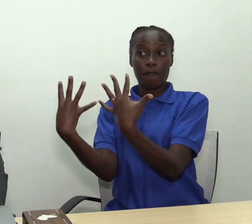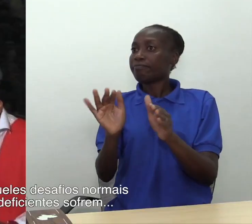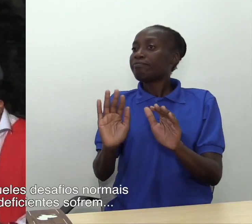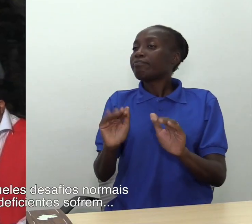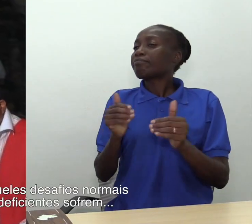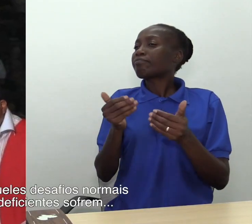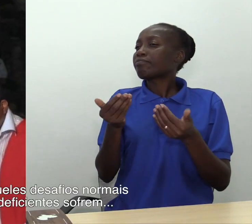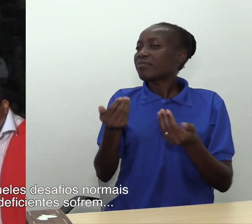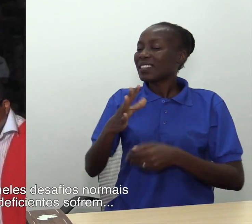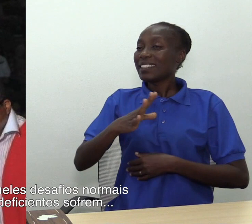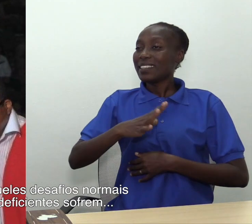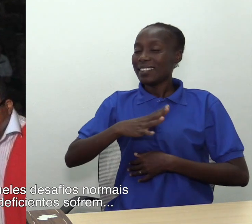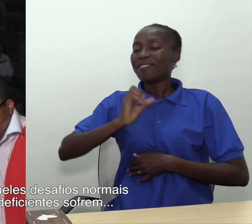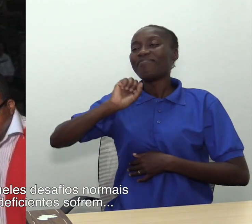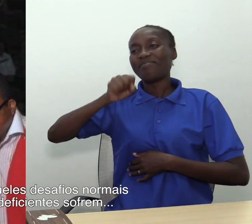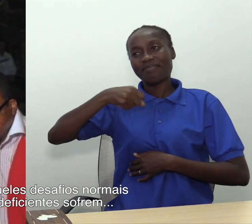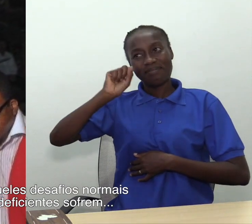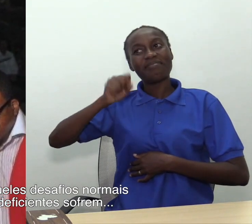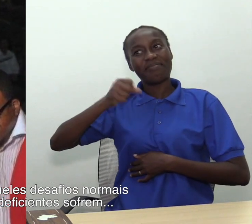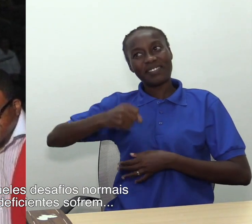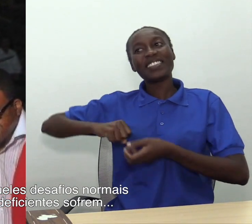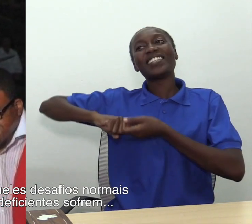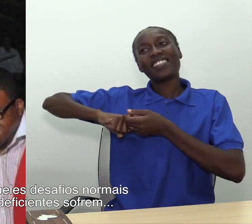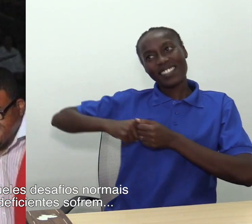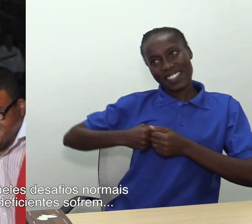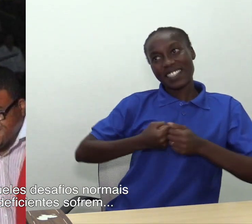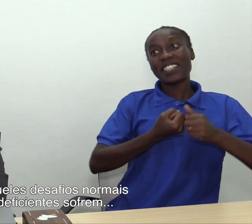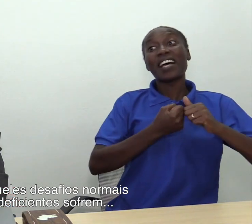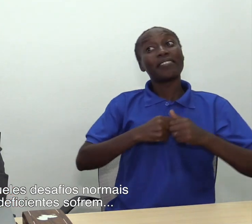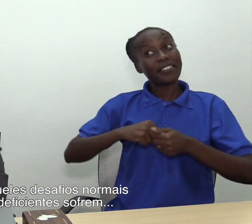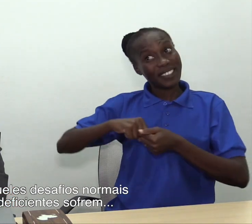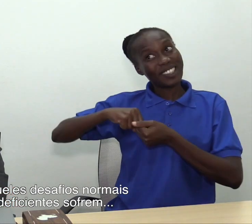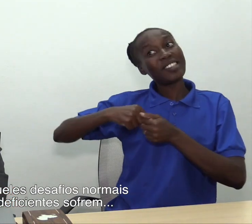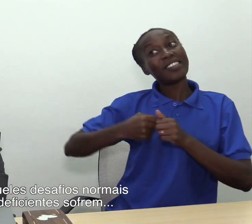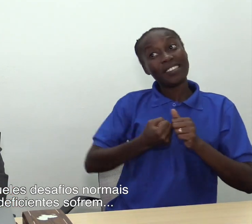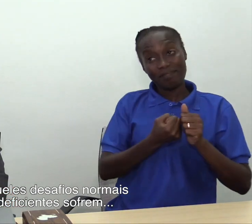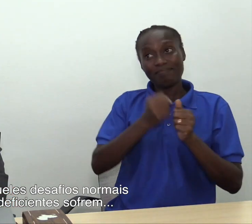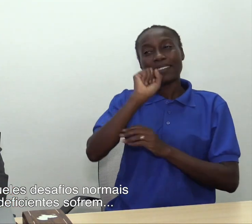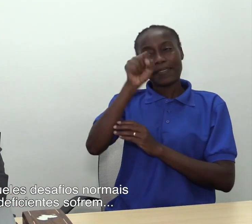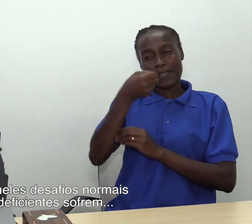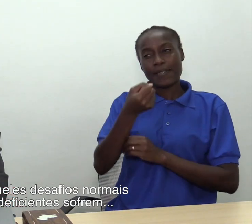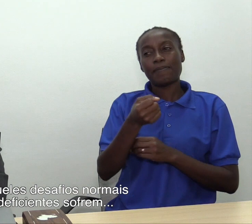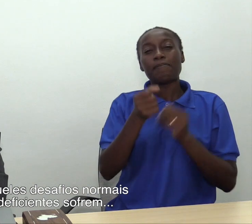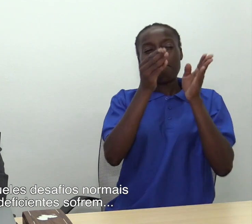houve aqueles desafios normais que os deficientes